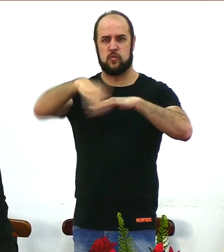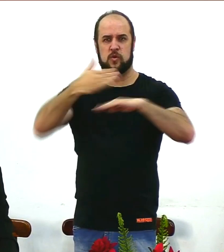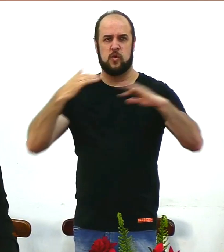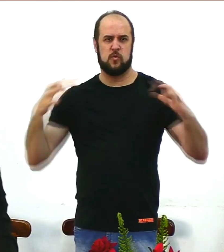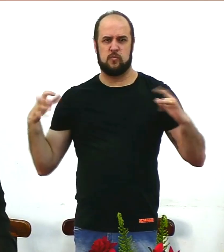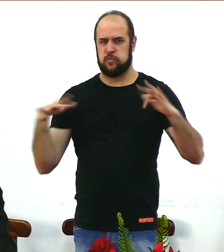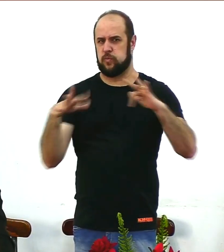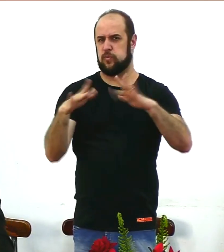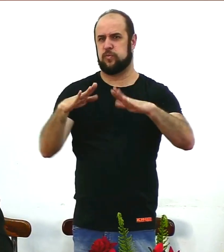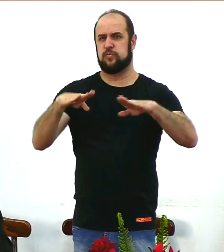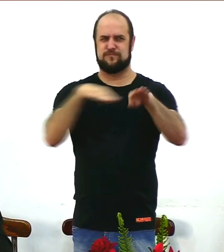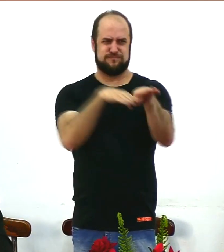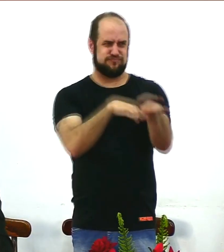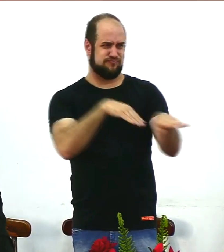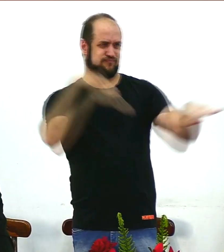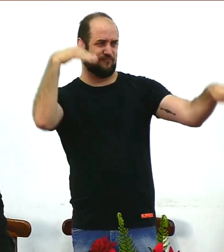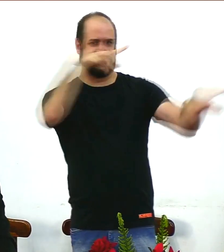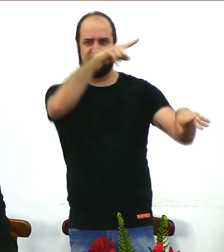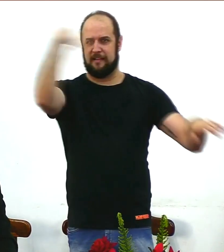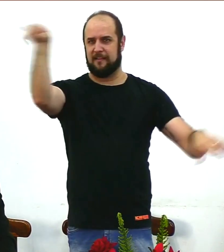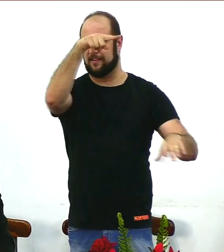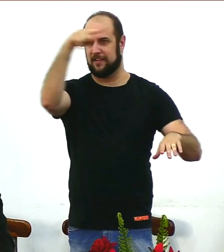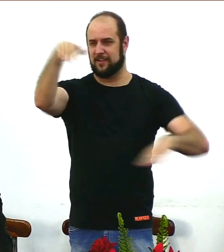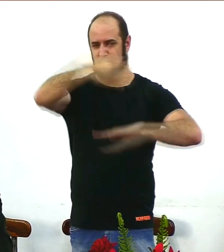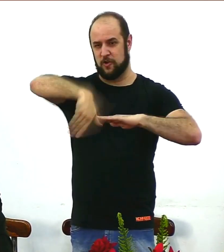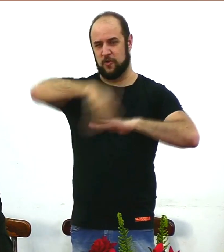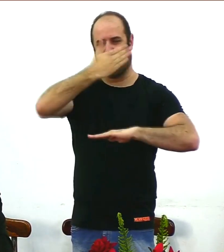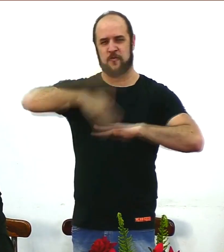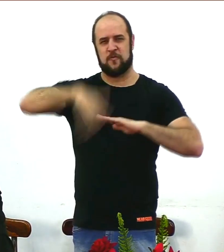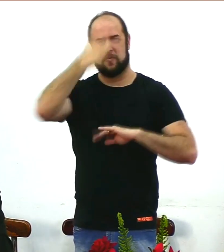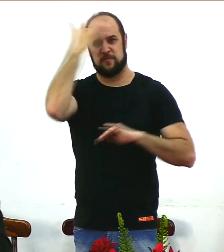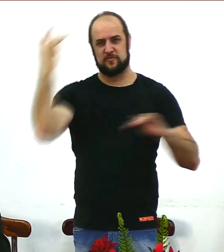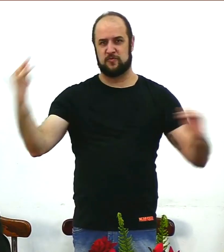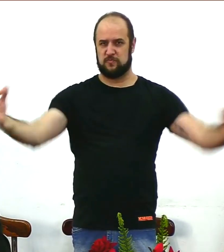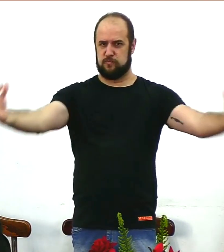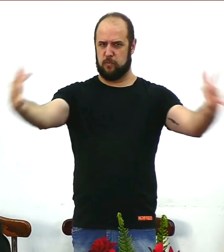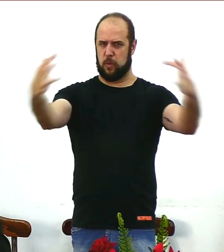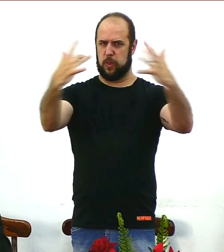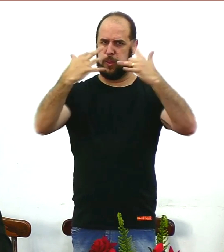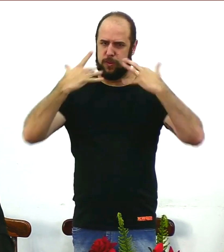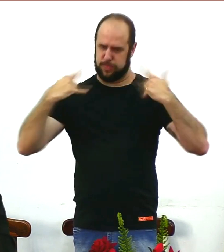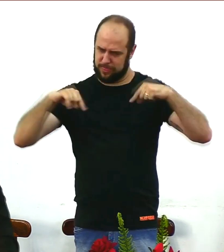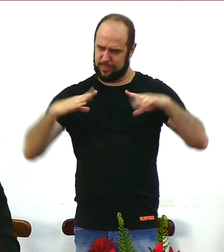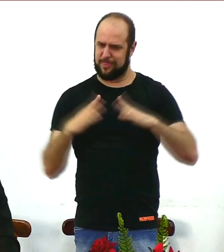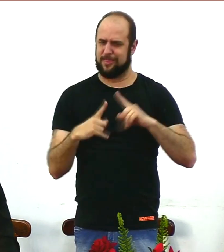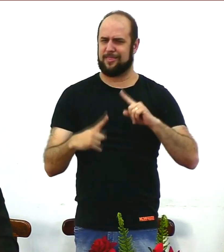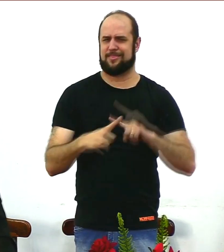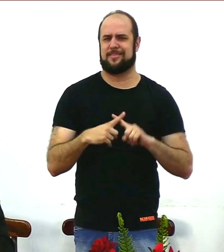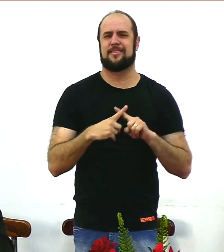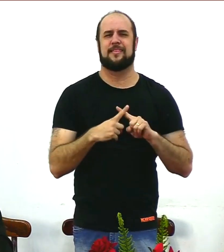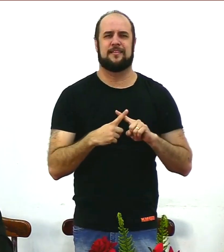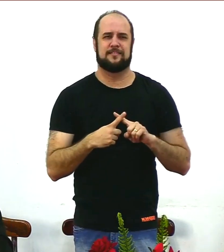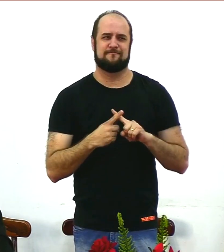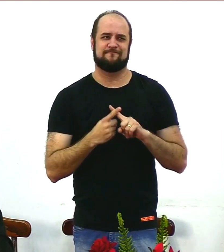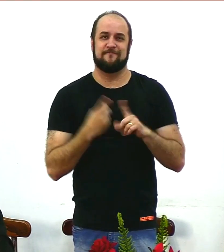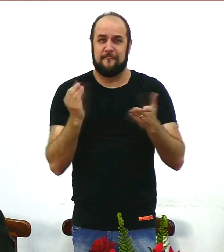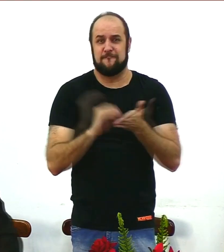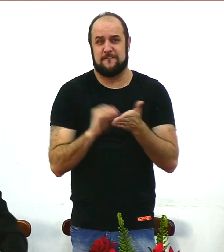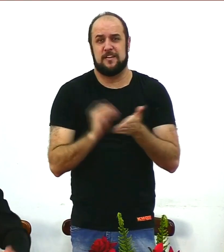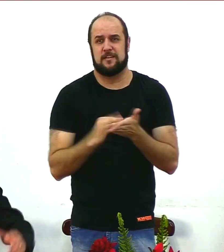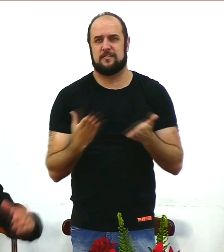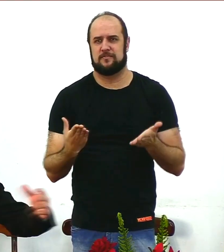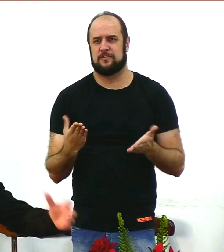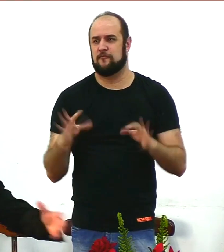nós estamos exilados, de certa forma, pelo menos parcialmente, do culto ao Senhor, do